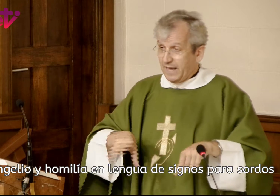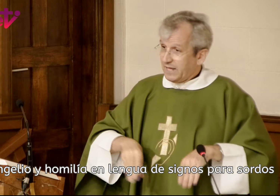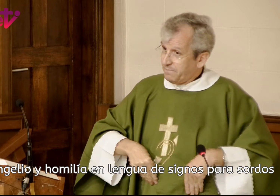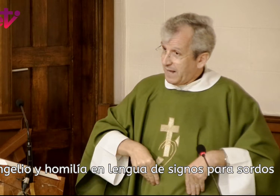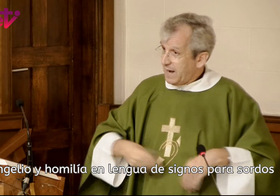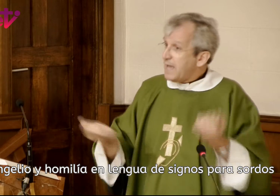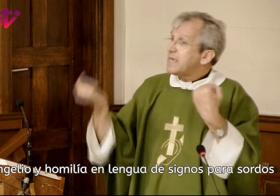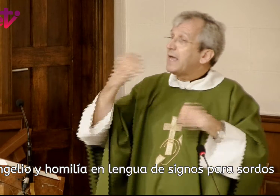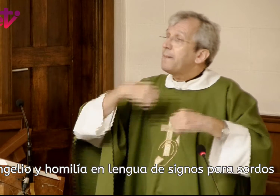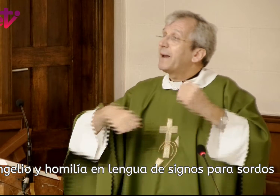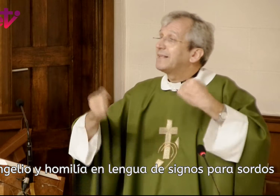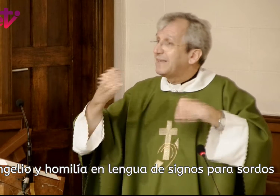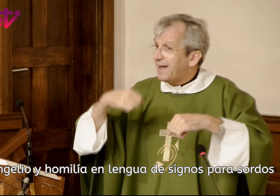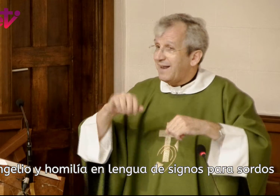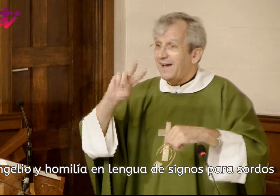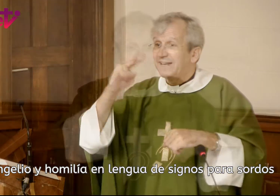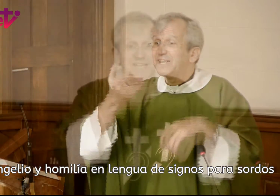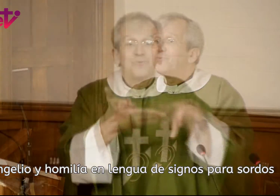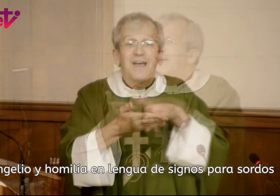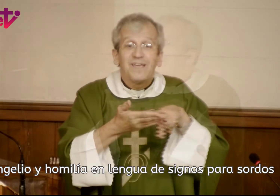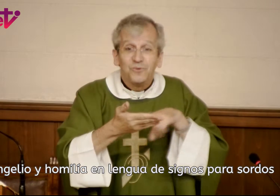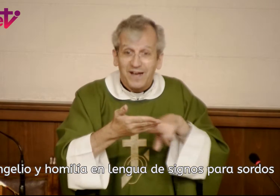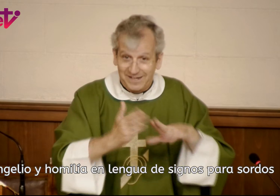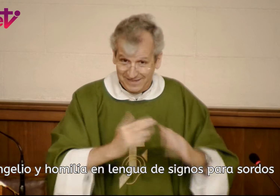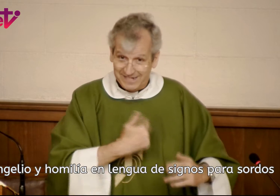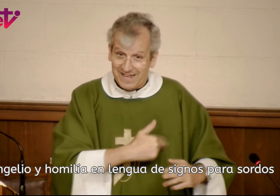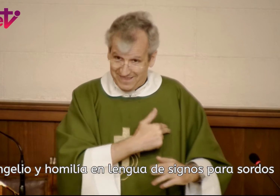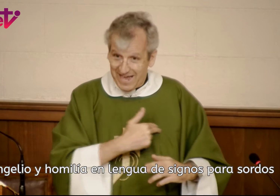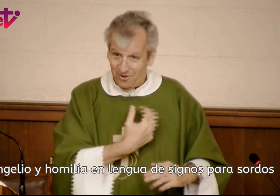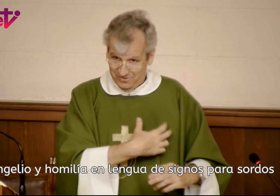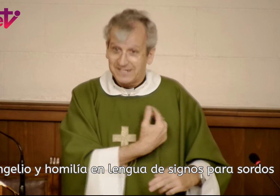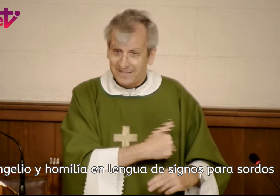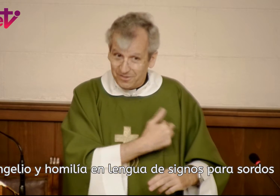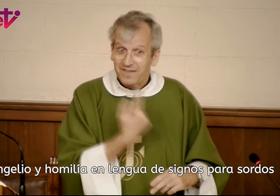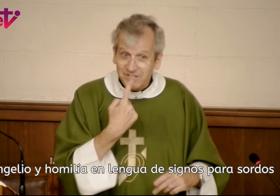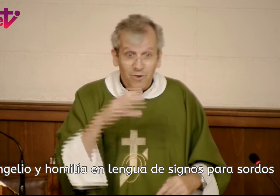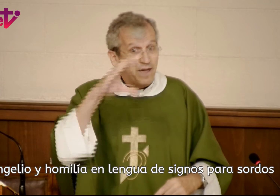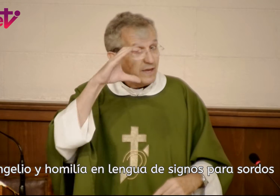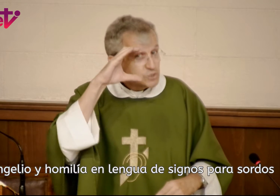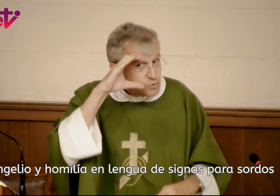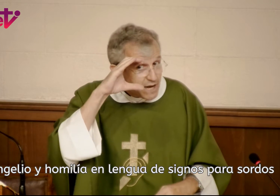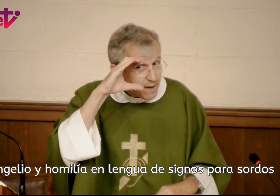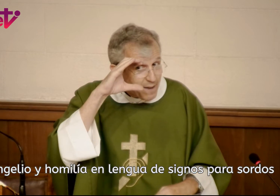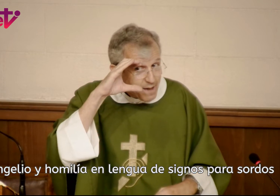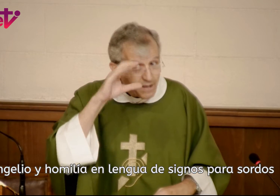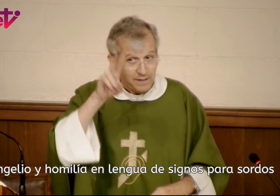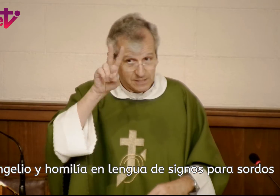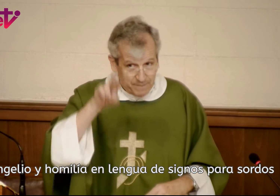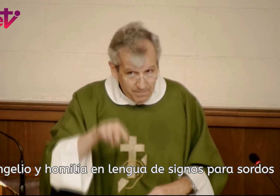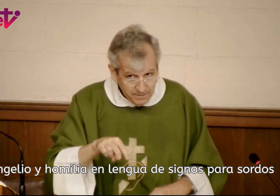hay que aceptarla y que hay que practicarla. La segunda lectura de Santiago, decía esto, escuchar la palabra, que es palabra de